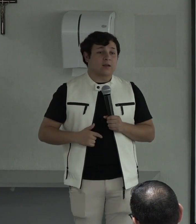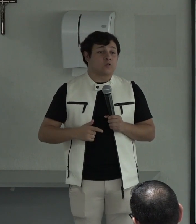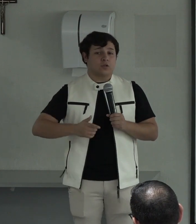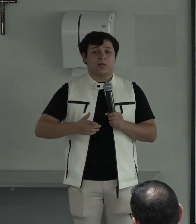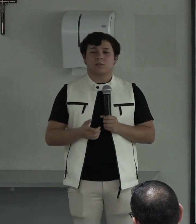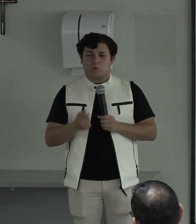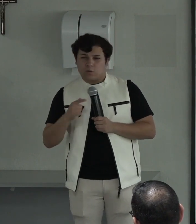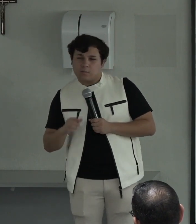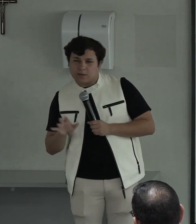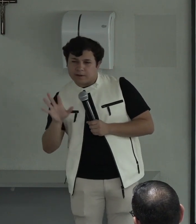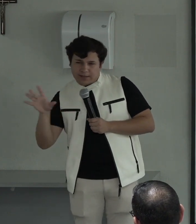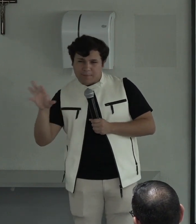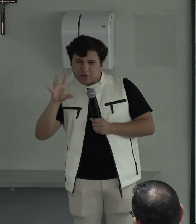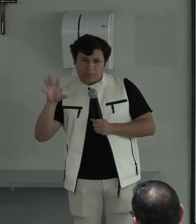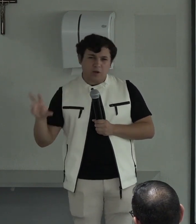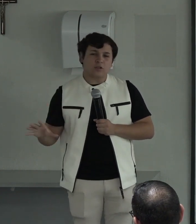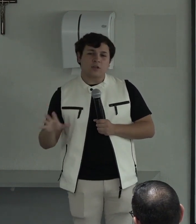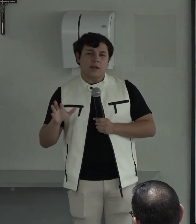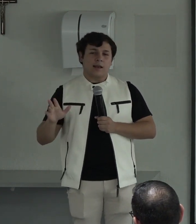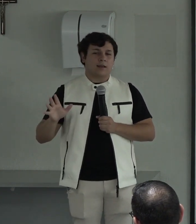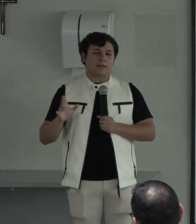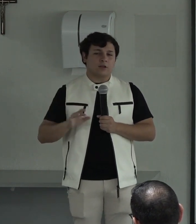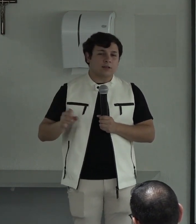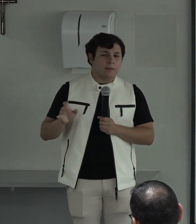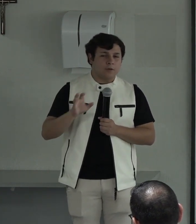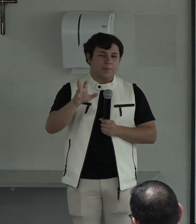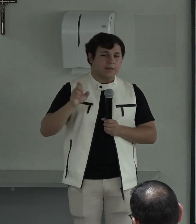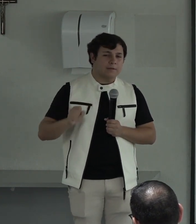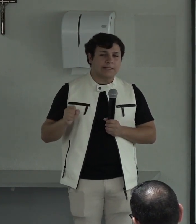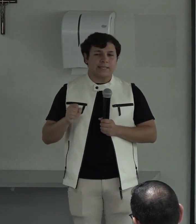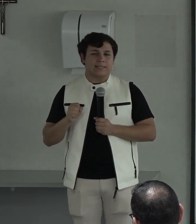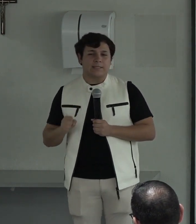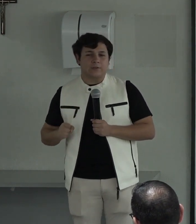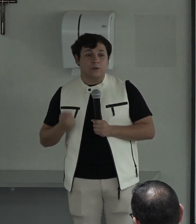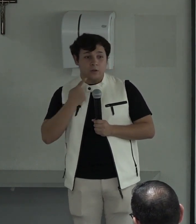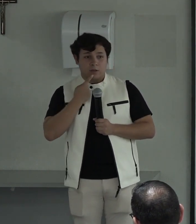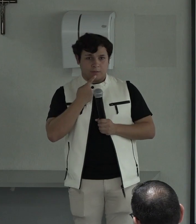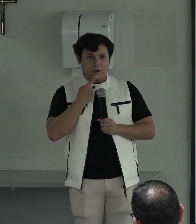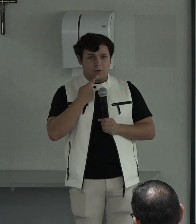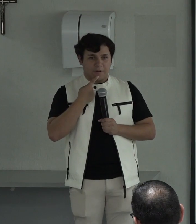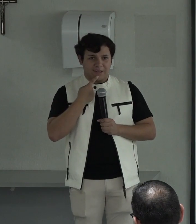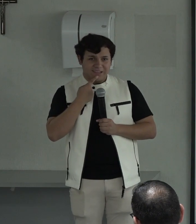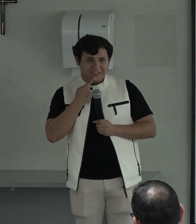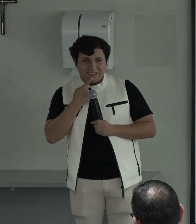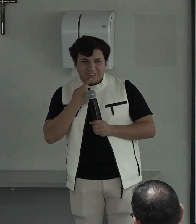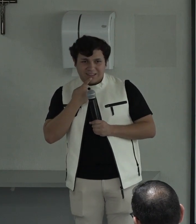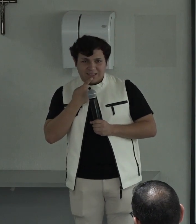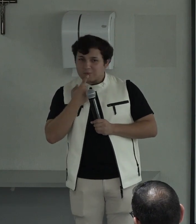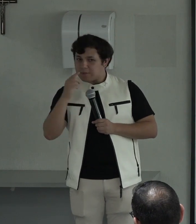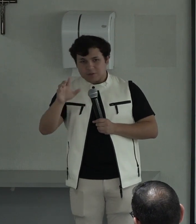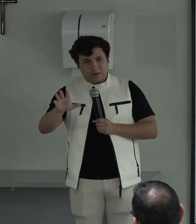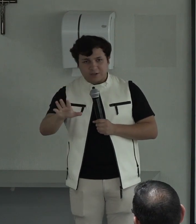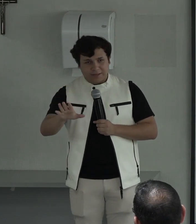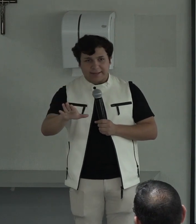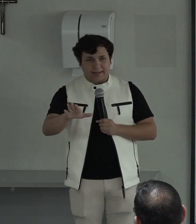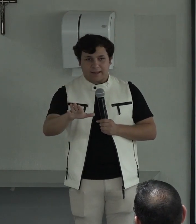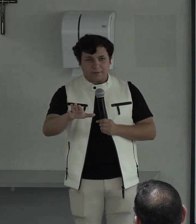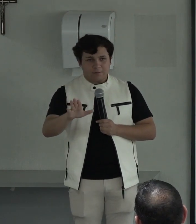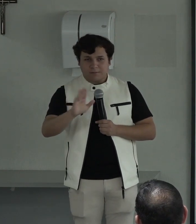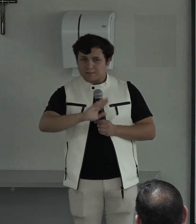algunos es, bueno, vamos a ver que más o menos leerte los labios para saber qué estás diciendo. ¿Sí vieron cómo hablé? Una persona sorda que lee labios,